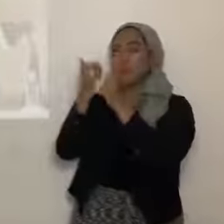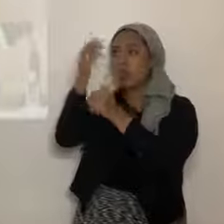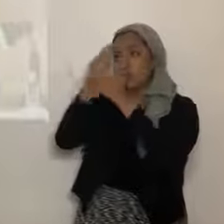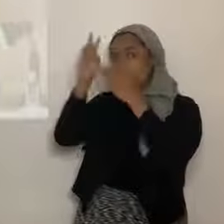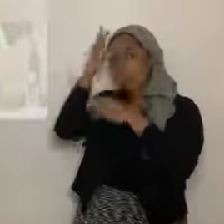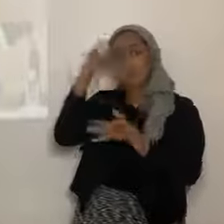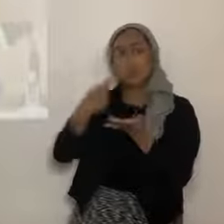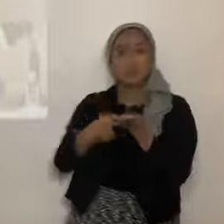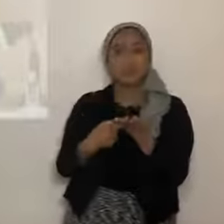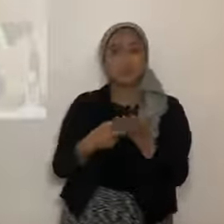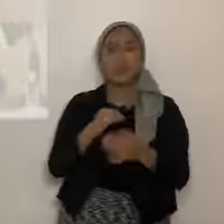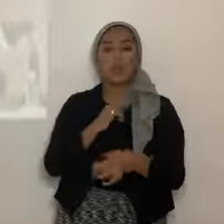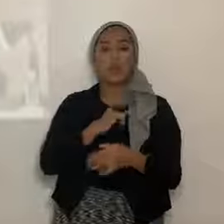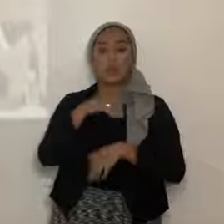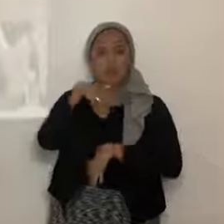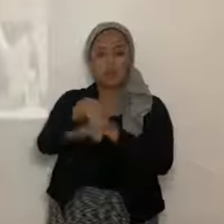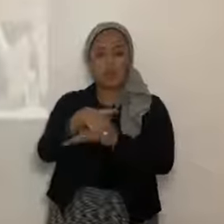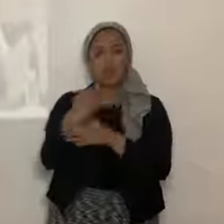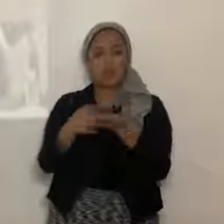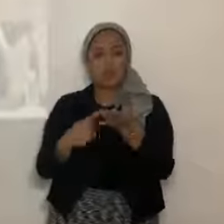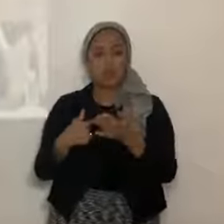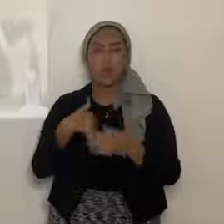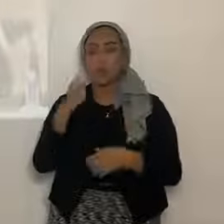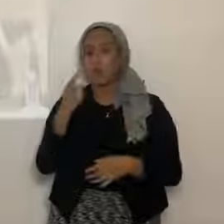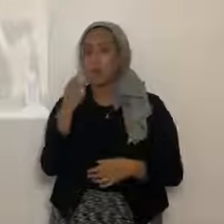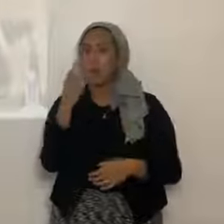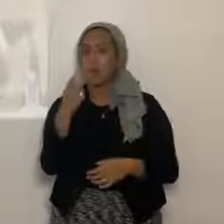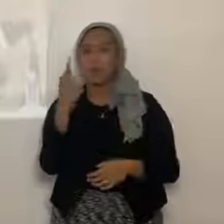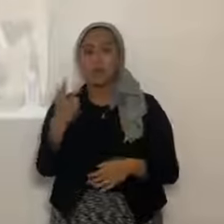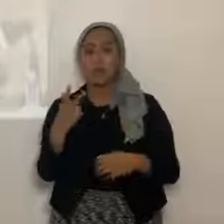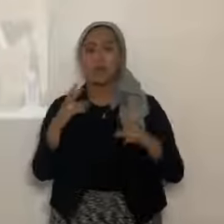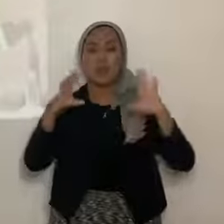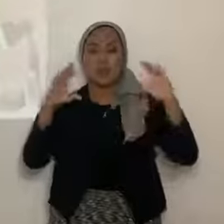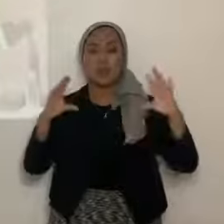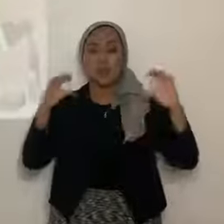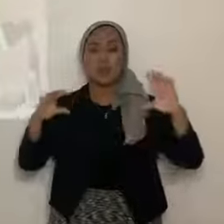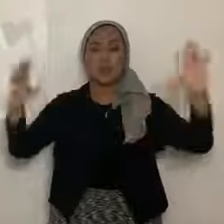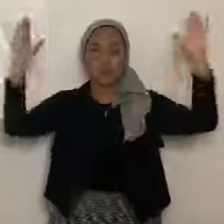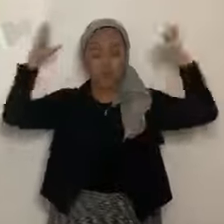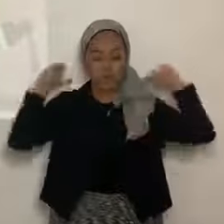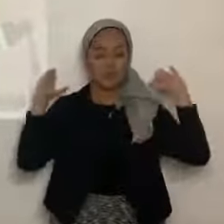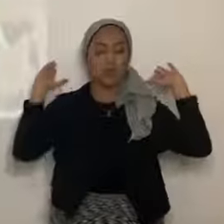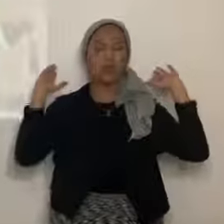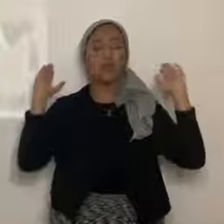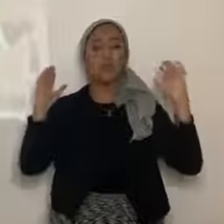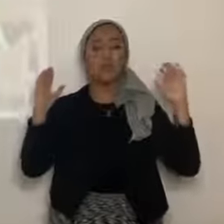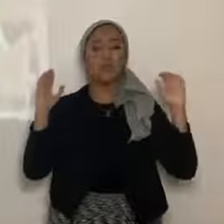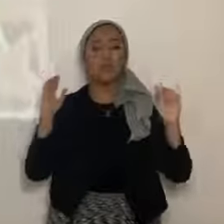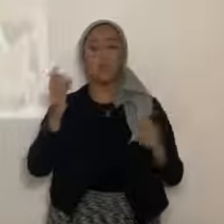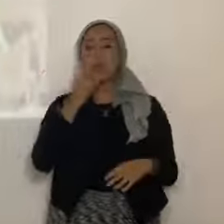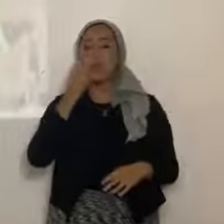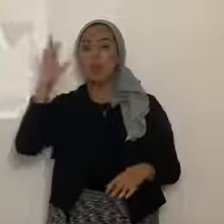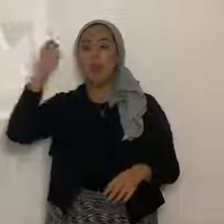pongo ya en las noches 1, 2, 3 almohadas, estoy semisentado, con la luz totalmente apagada y estoy